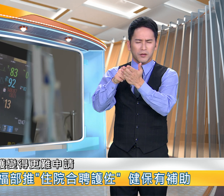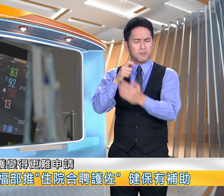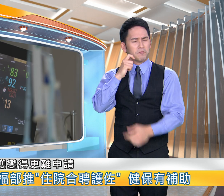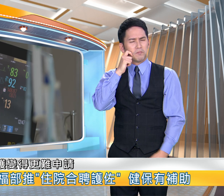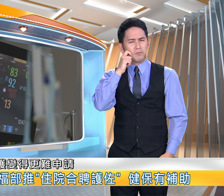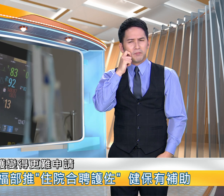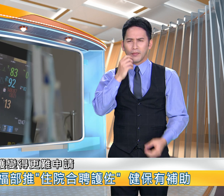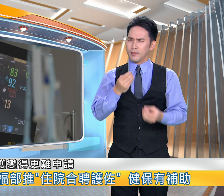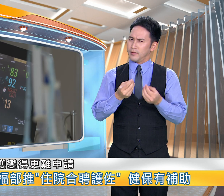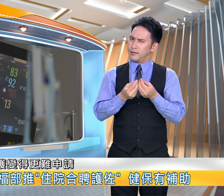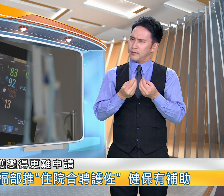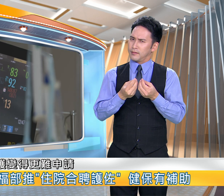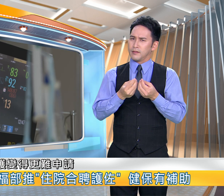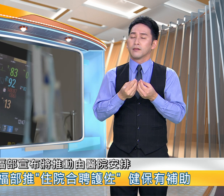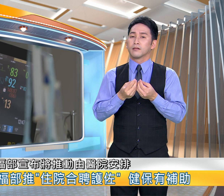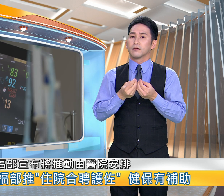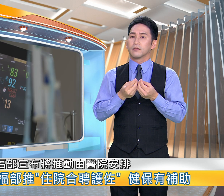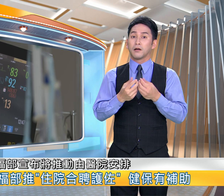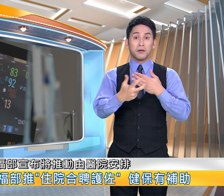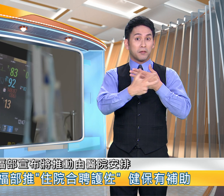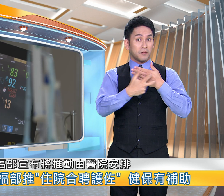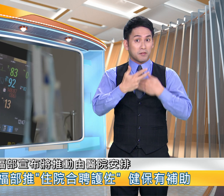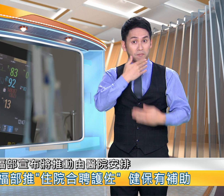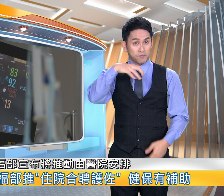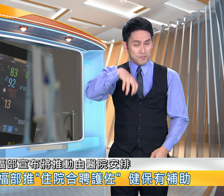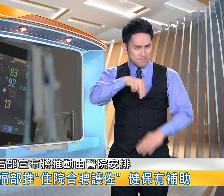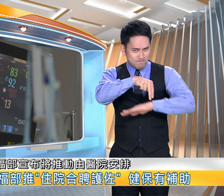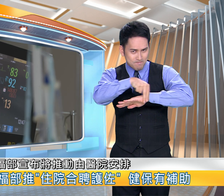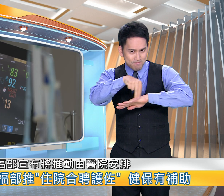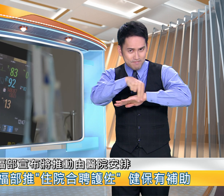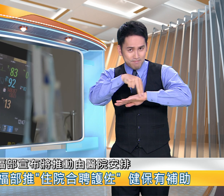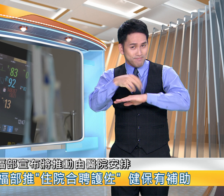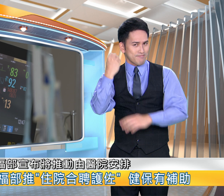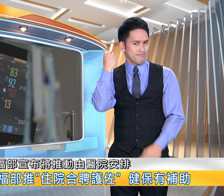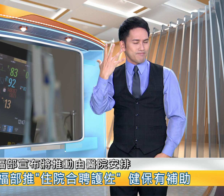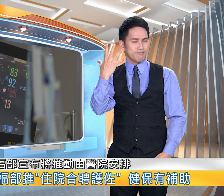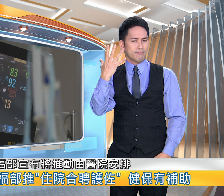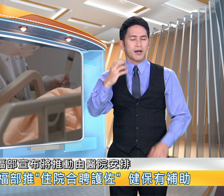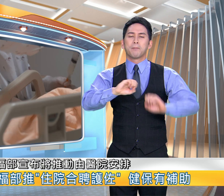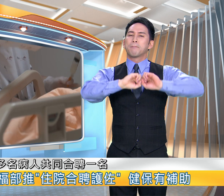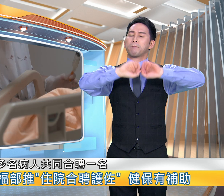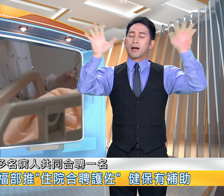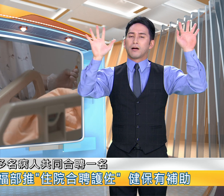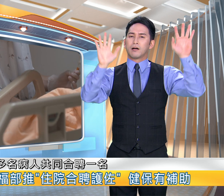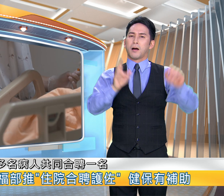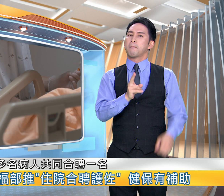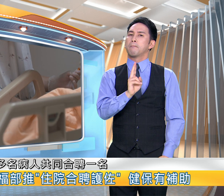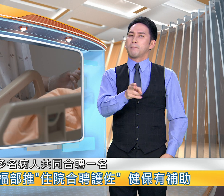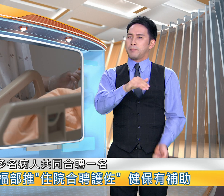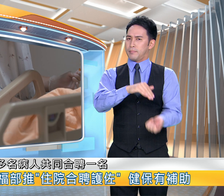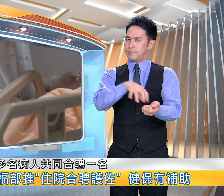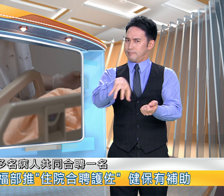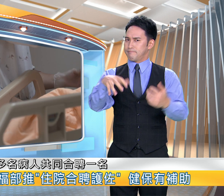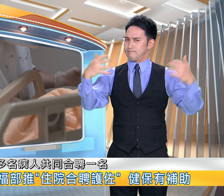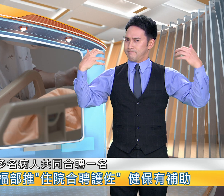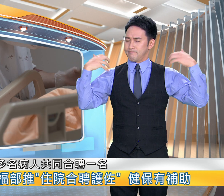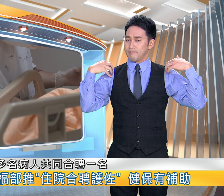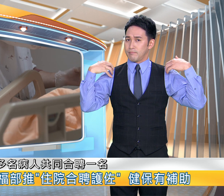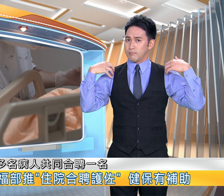请。卫福部宣布，将推动由医院来安排，让多名病人共同